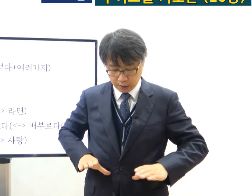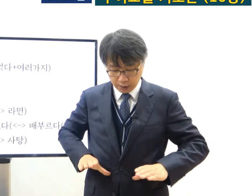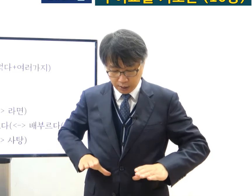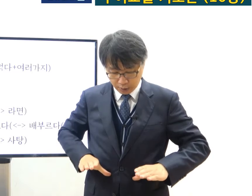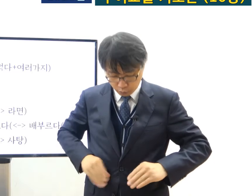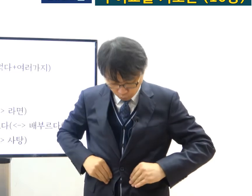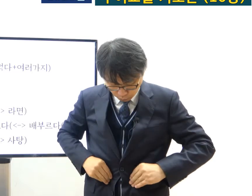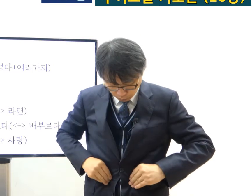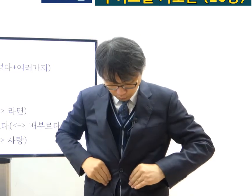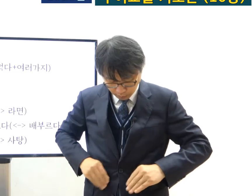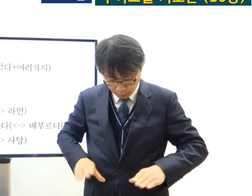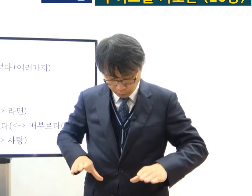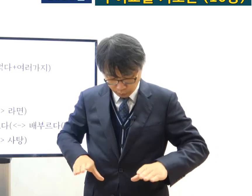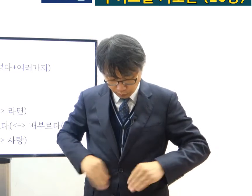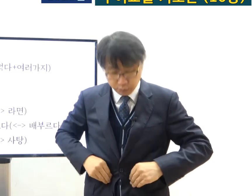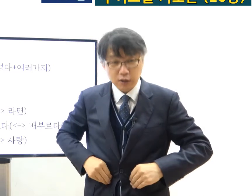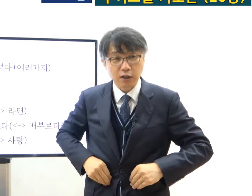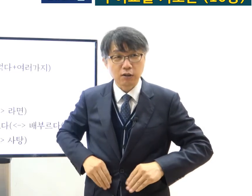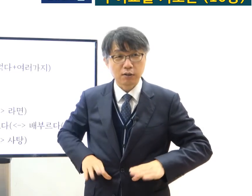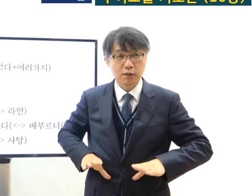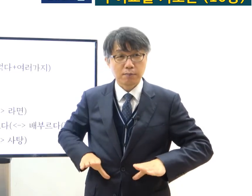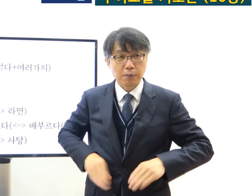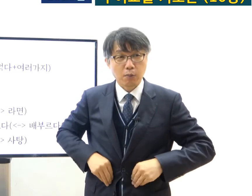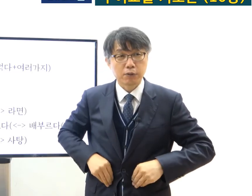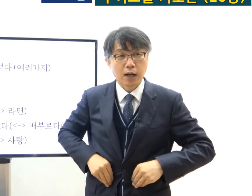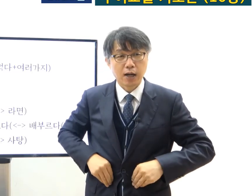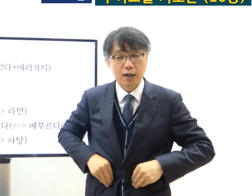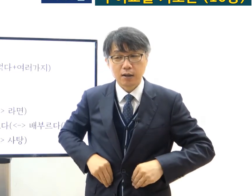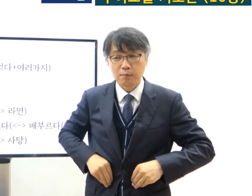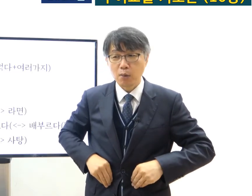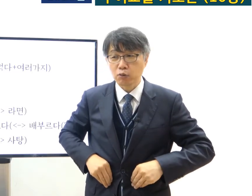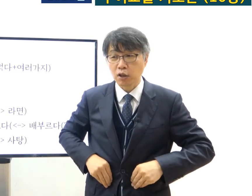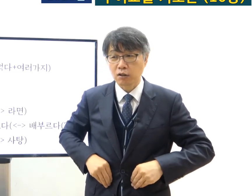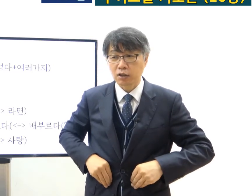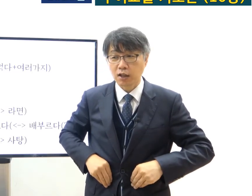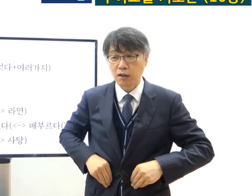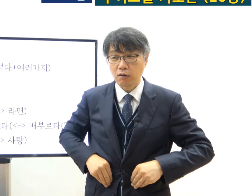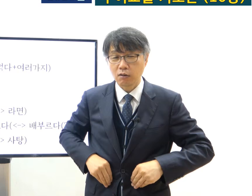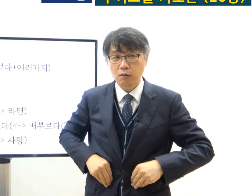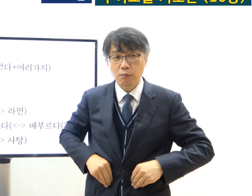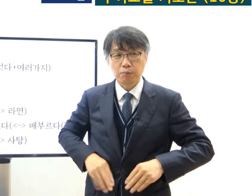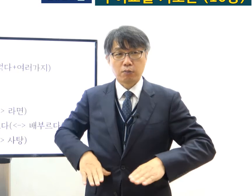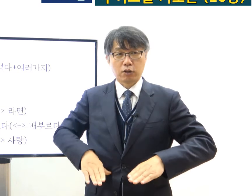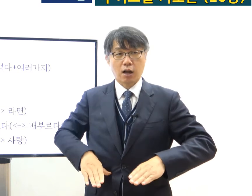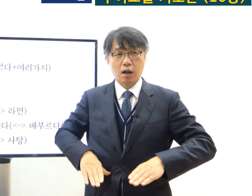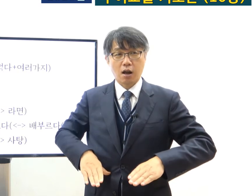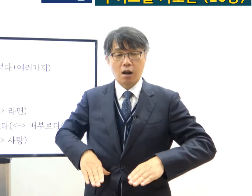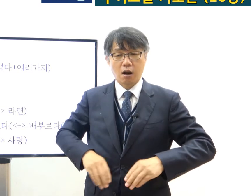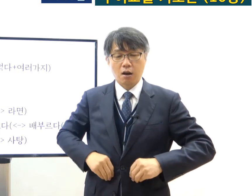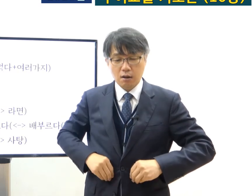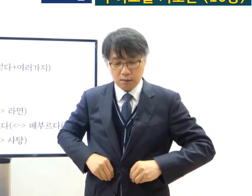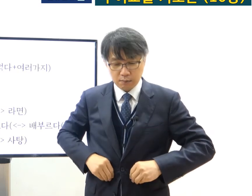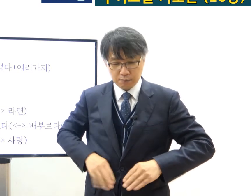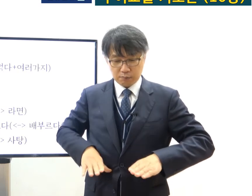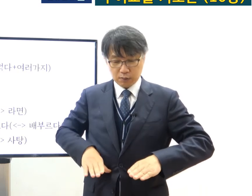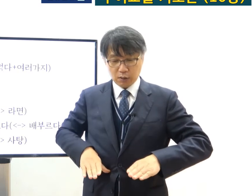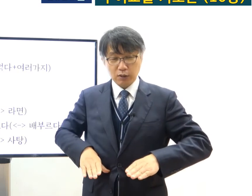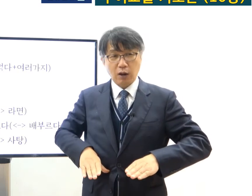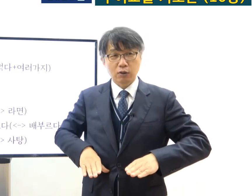이렇게 쭉 붙는 거예요. 배고프다. 배부르다는 어떻게 할까요? 배부르다. 나오는